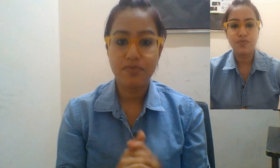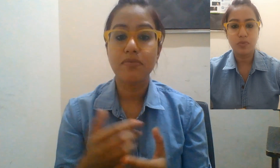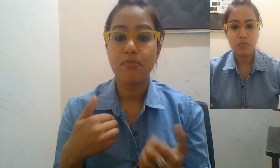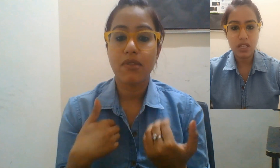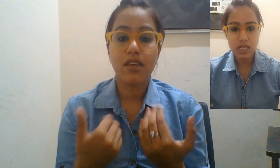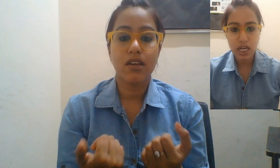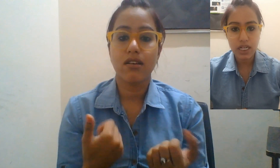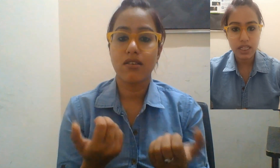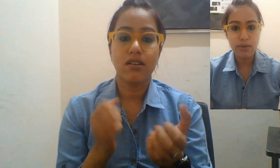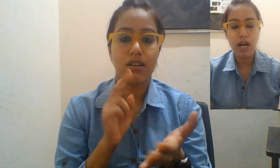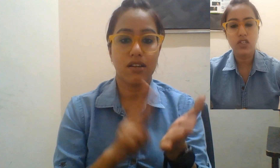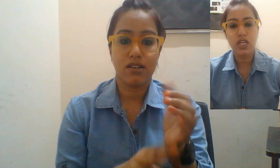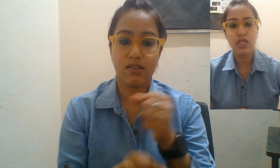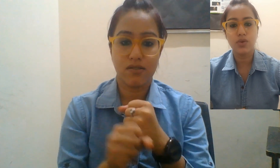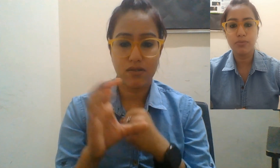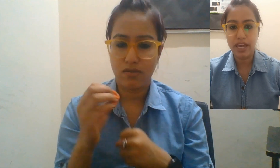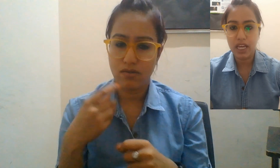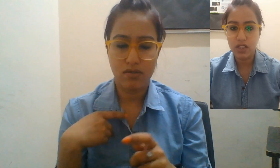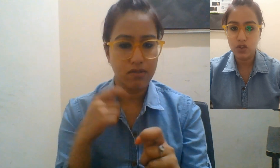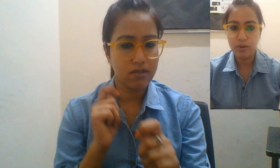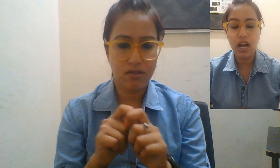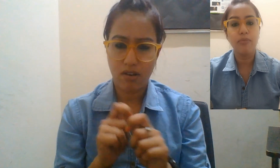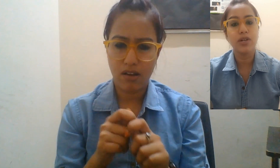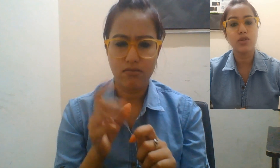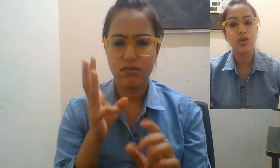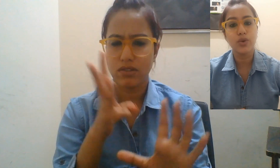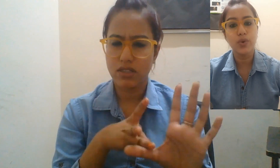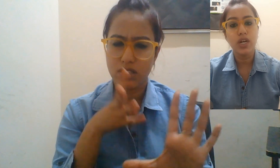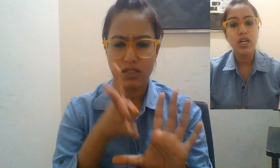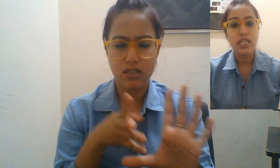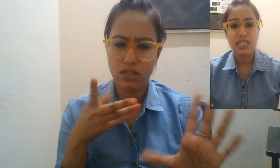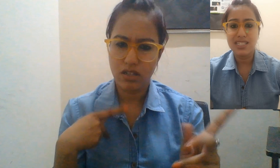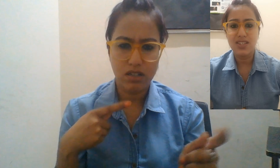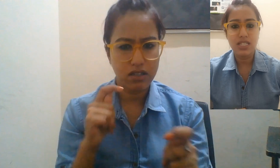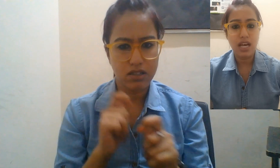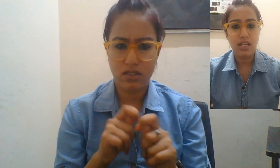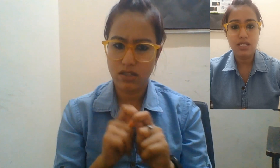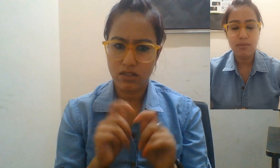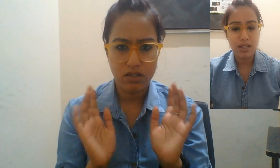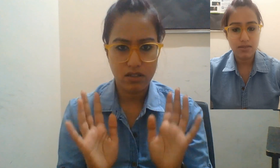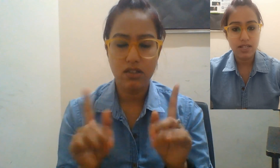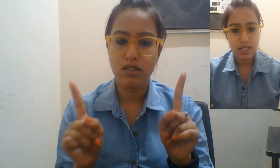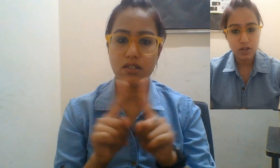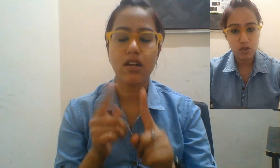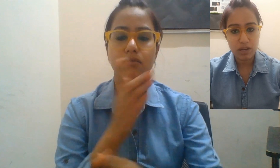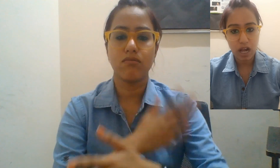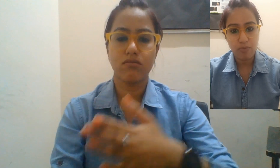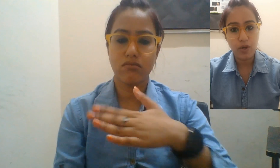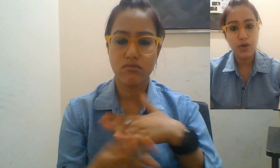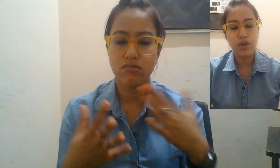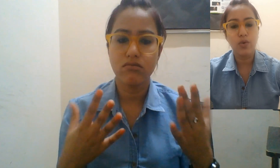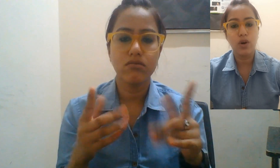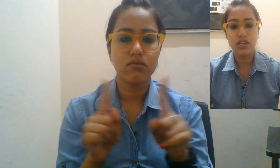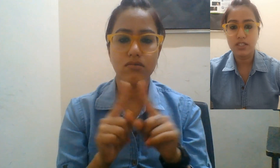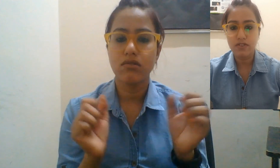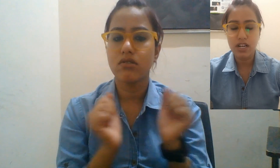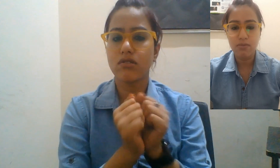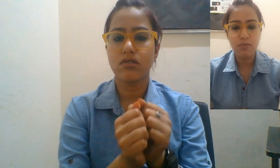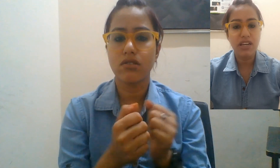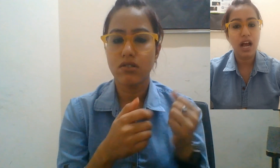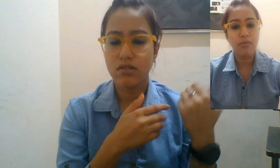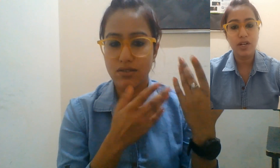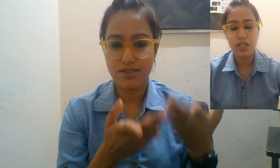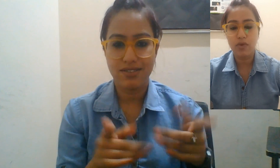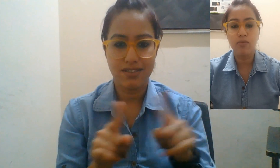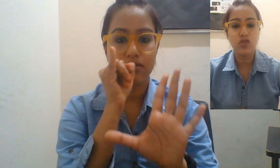हूँ सांकेतिक भाषा के थ्रू। मैं एक एनजीओ में काम करती हूँ। 3-4 साल से मैं इस एनजीओ में काम कर रही हूँ और इस